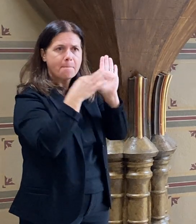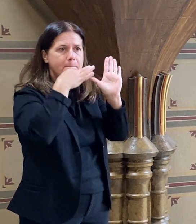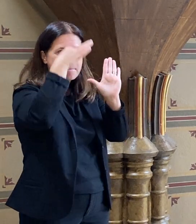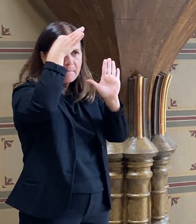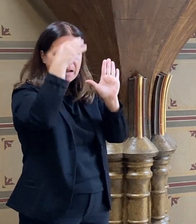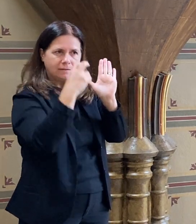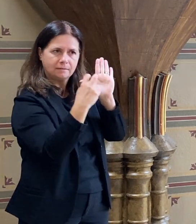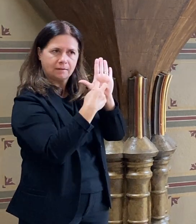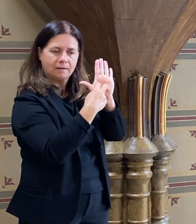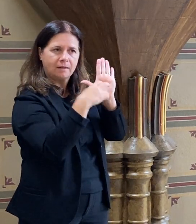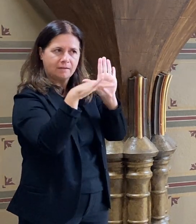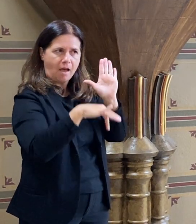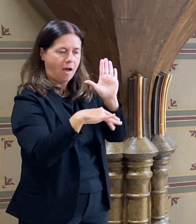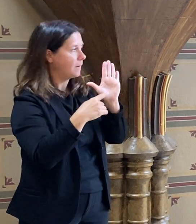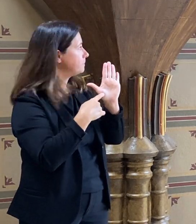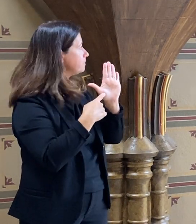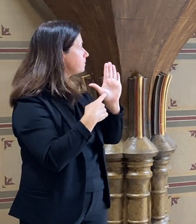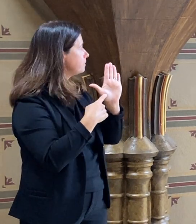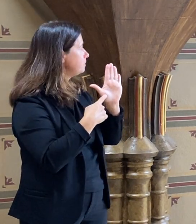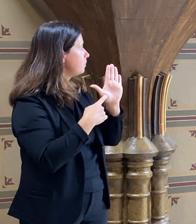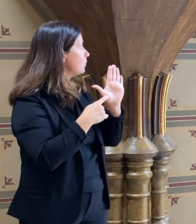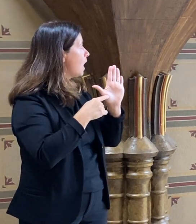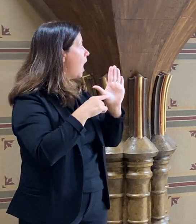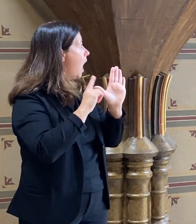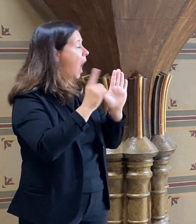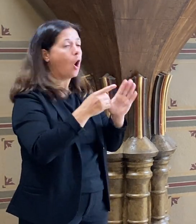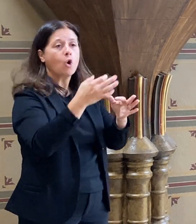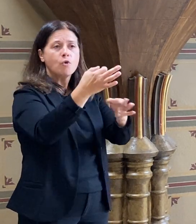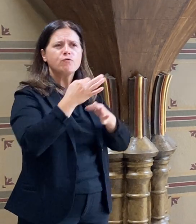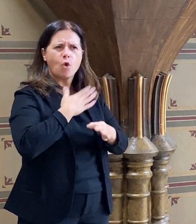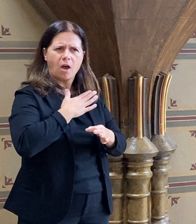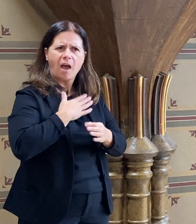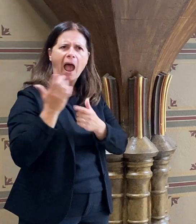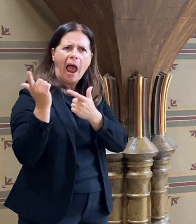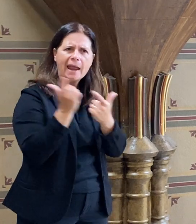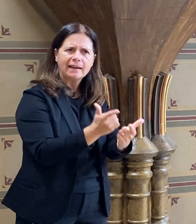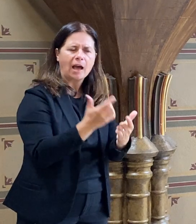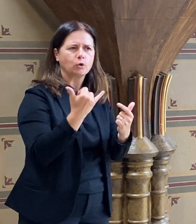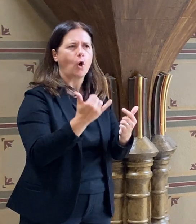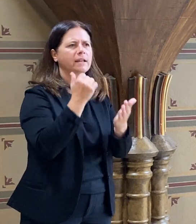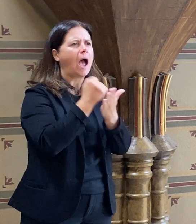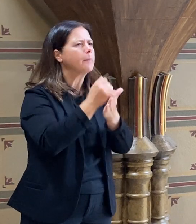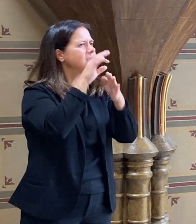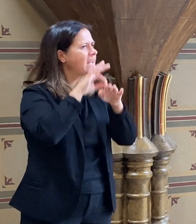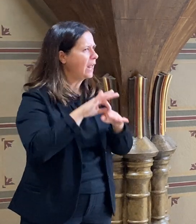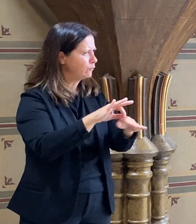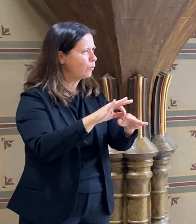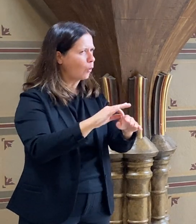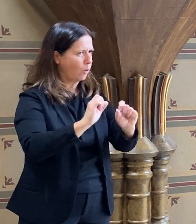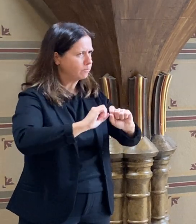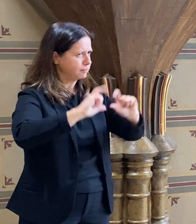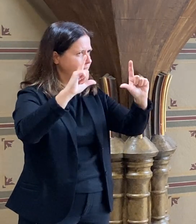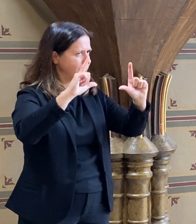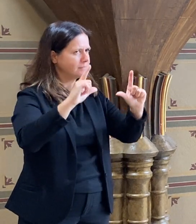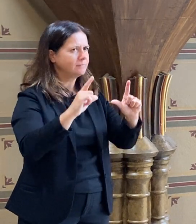haben. Das ist auch für unsere Einladung zur heutigen Amtseinführung